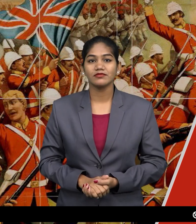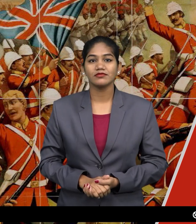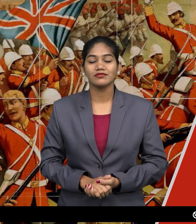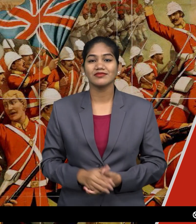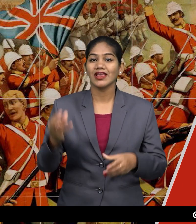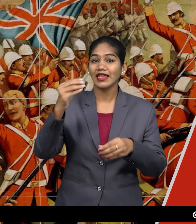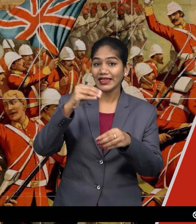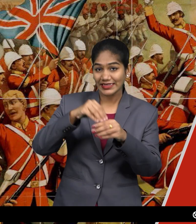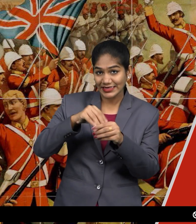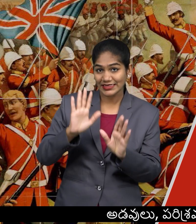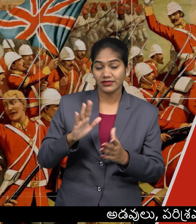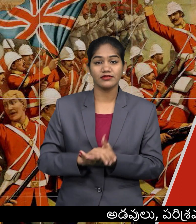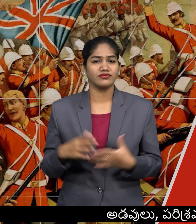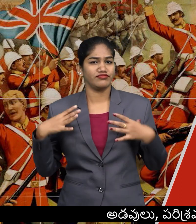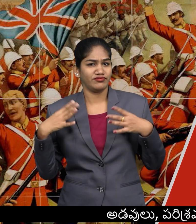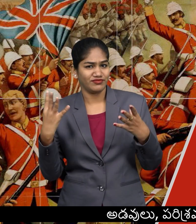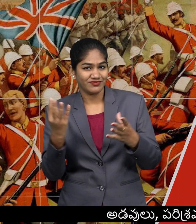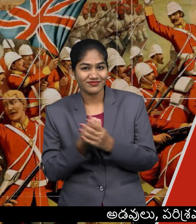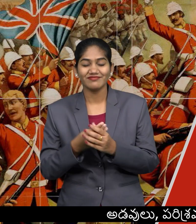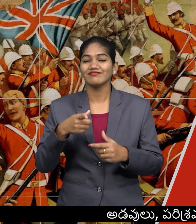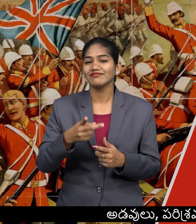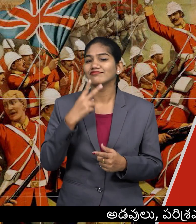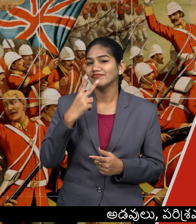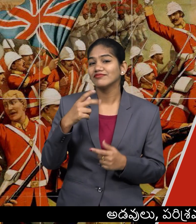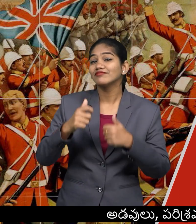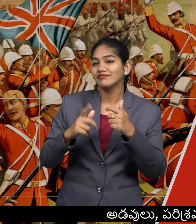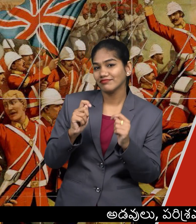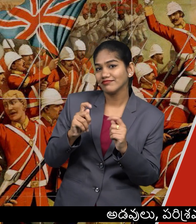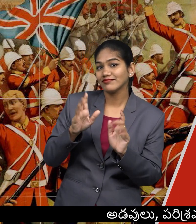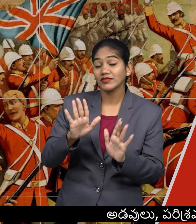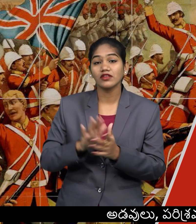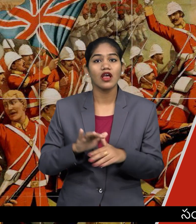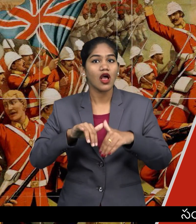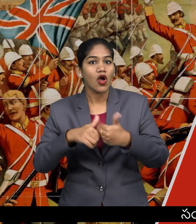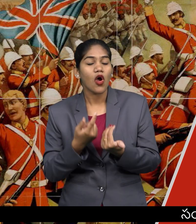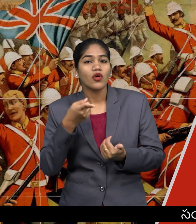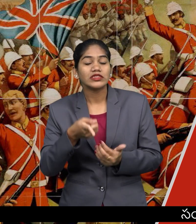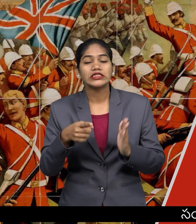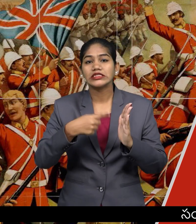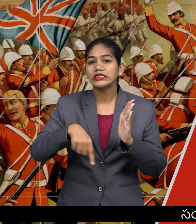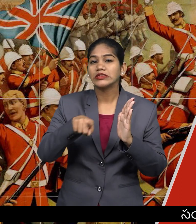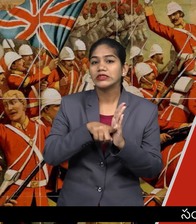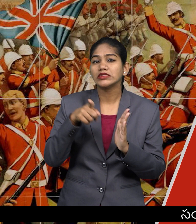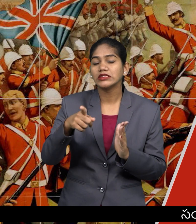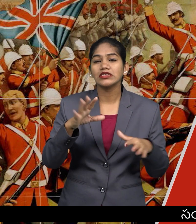అదనంగా అడవులు, పరిశ్రమలు మరియు కార్మికులకు సంబంధించిన